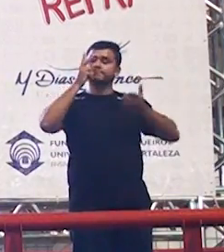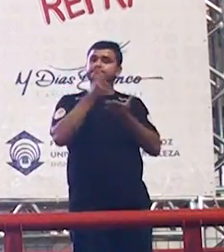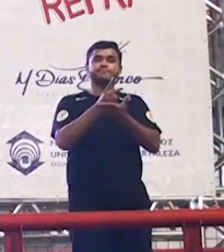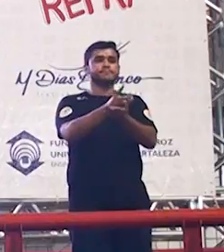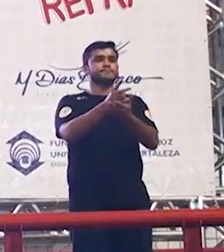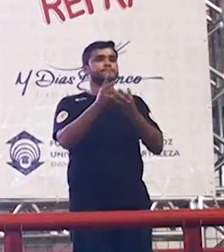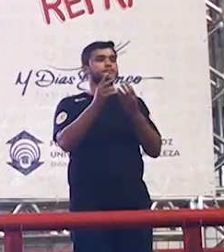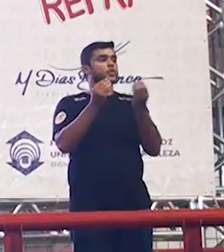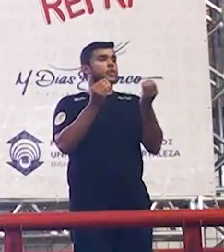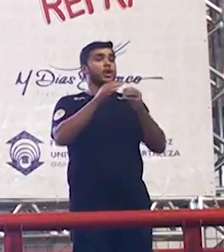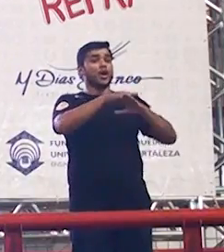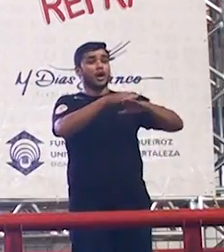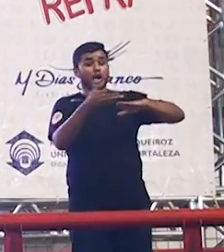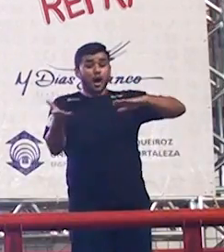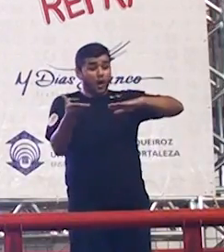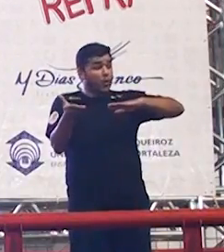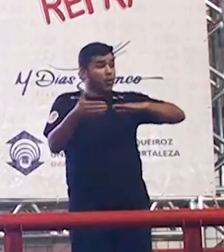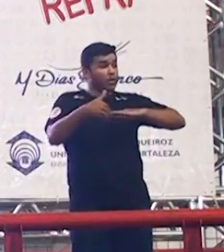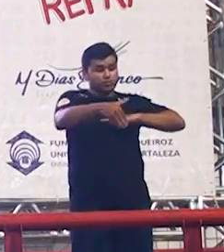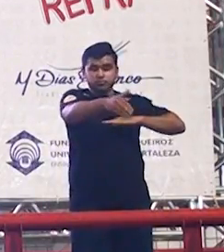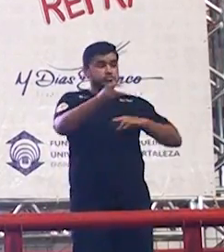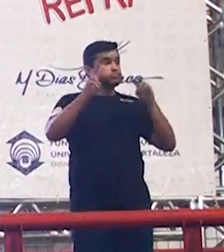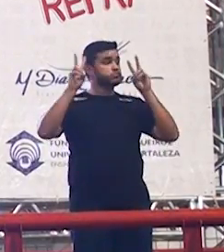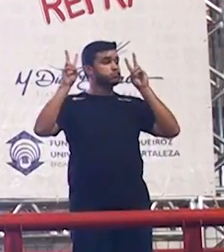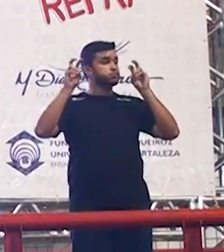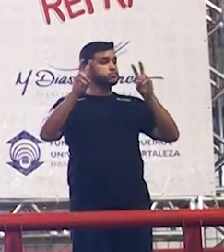sociedade contemporânea, certo?